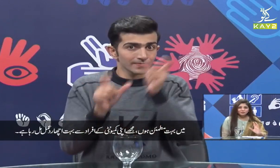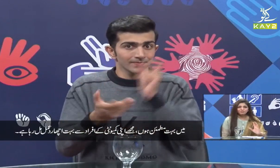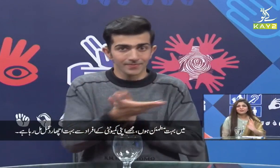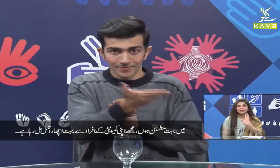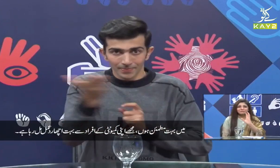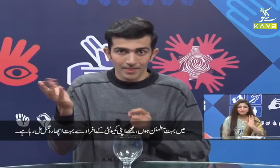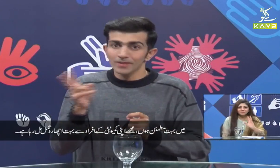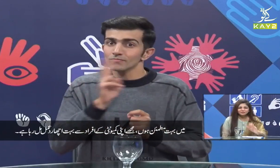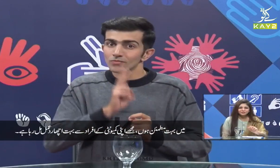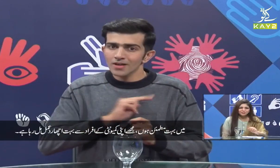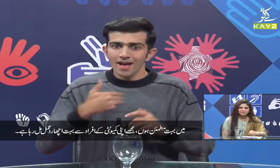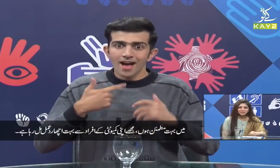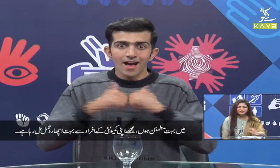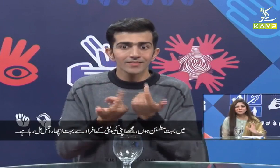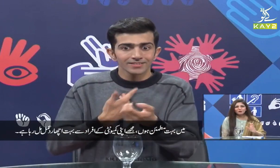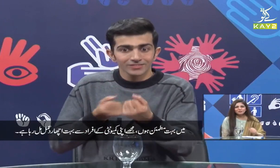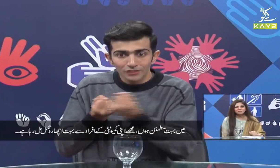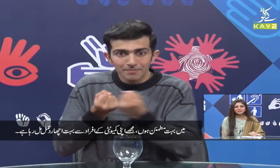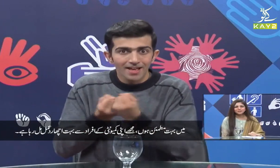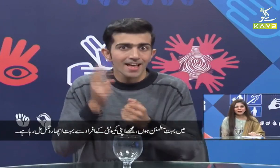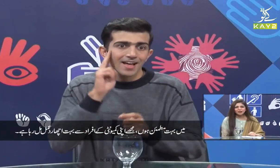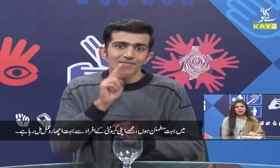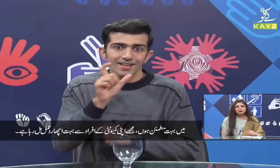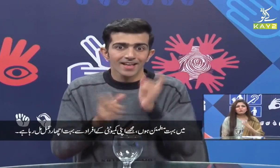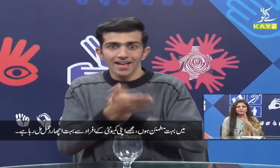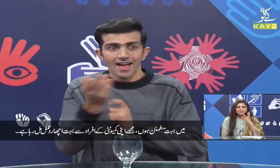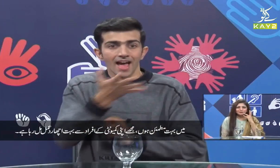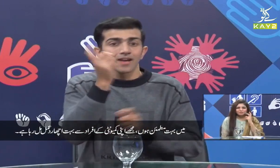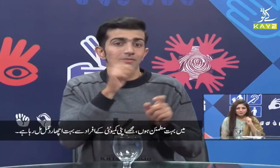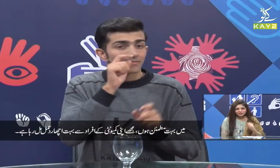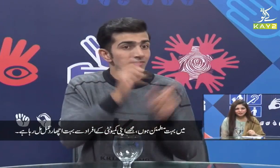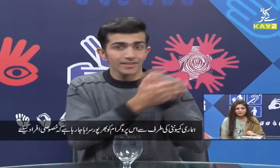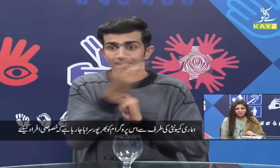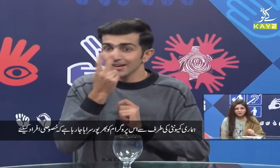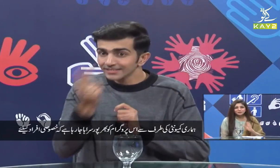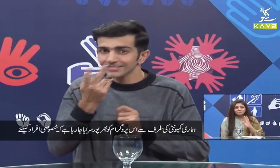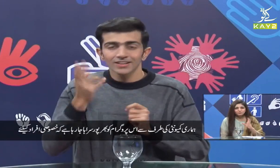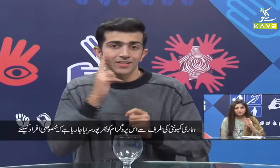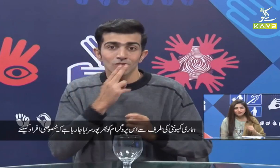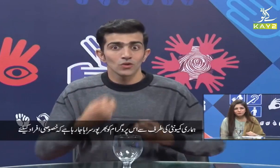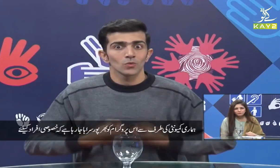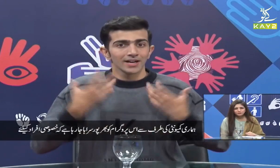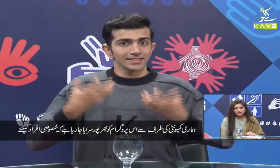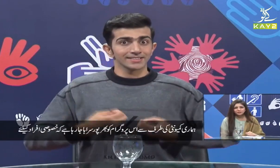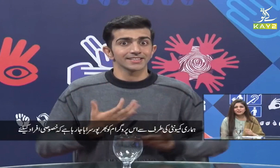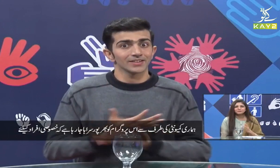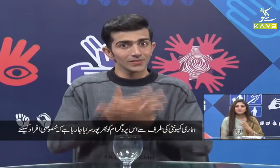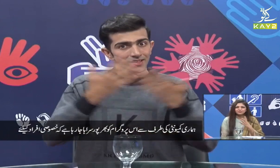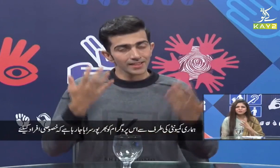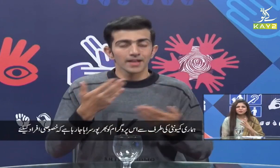अपने डेफ फ्रेंड्स की तरफ से रिस्पांस मिलता है और वो इस चीज़ को अप्रिशिएट करते हैं, इस टीवी प्रोग्राम को अप्रिशिएट करते हैं कि भी डेफ कम्युनिटी